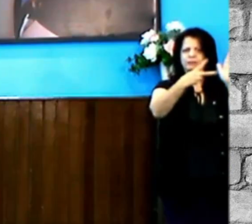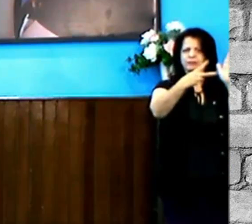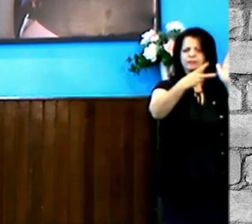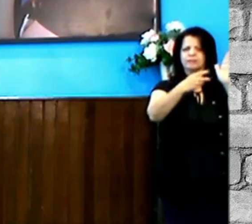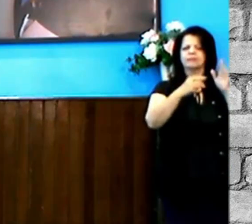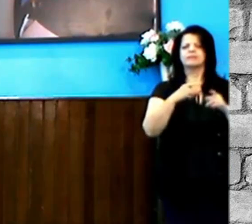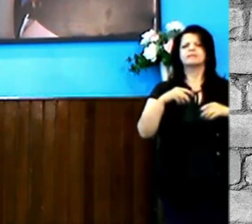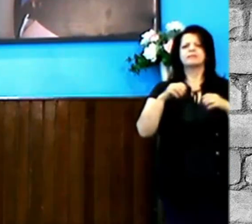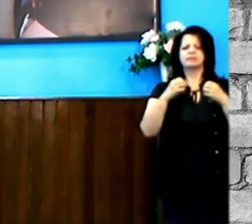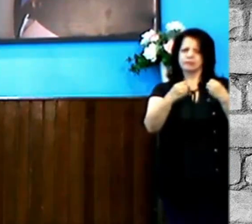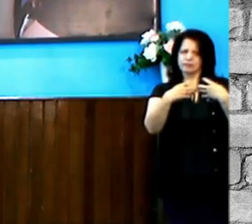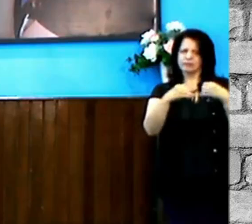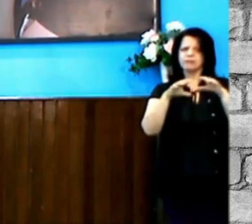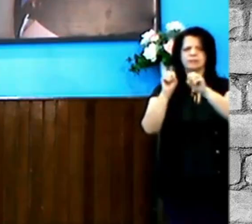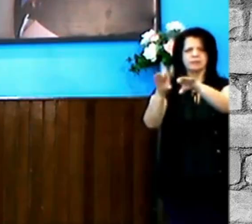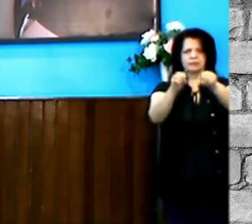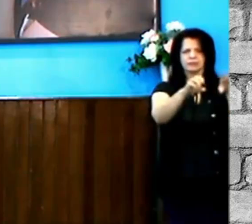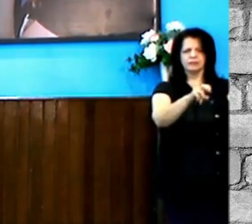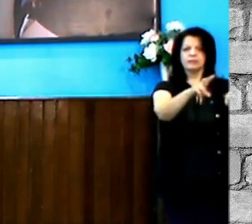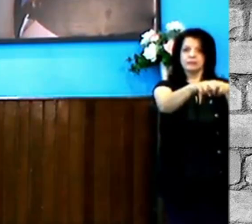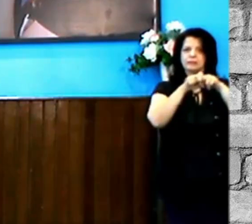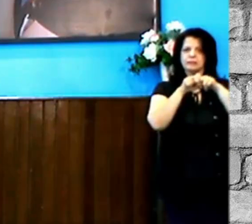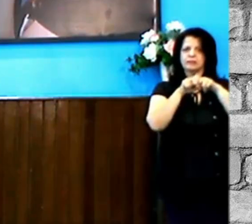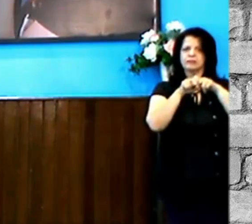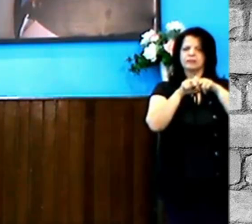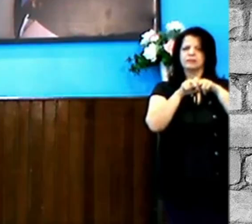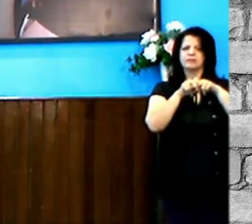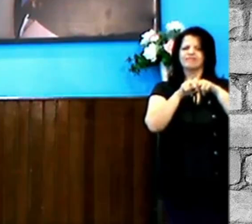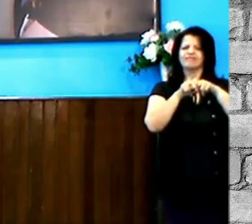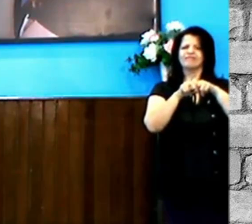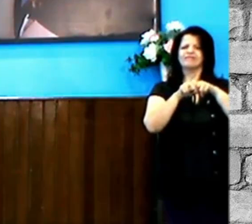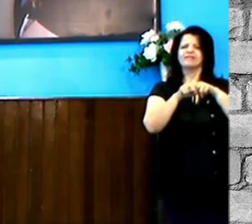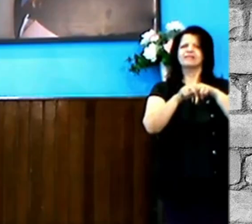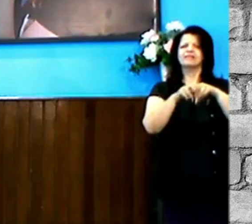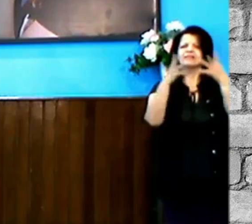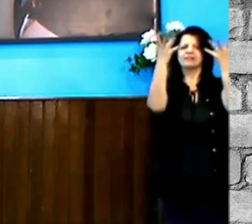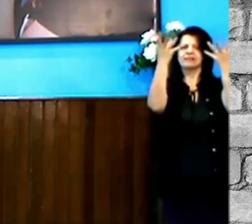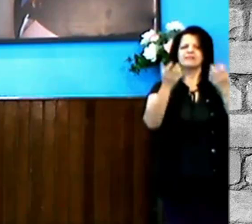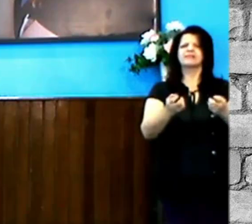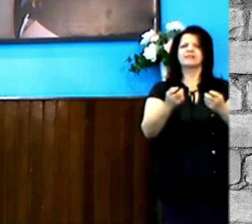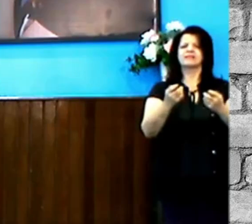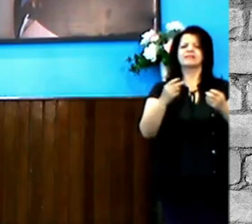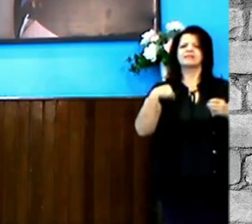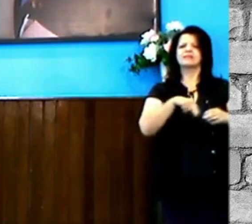assim: por isso, recebendo nós um reino